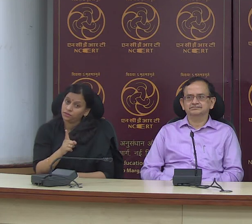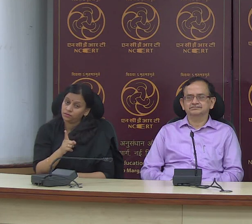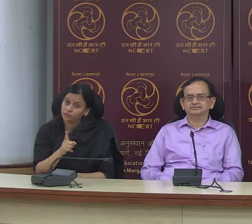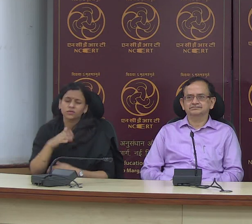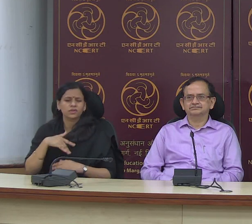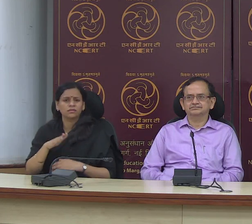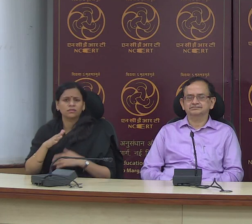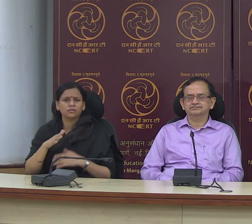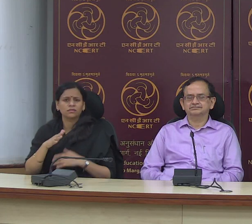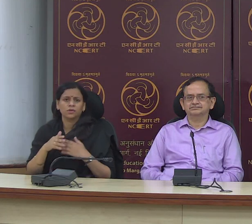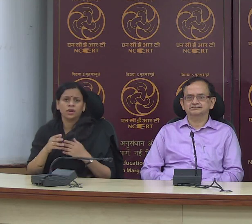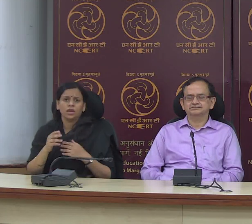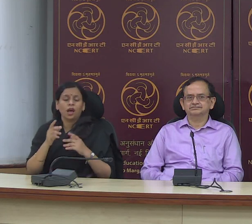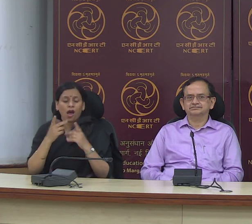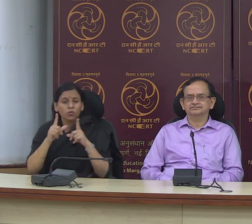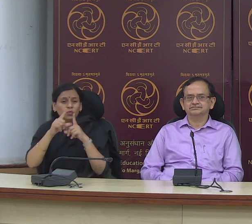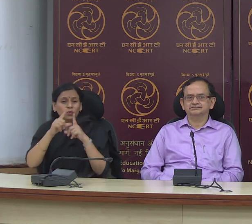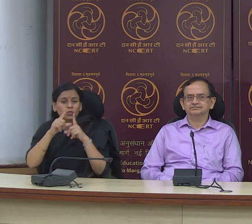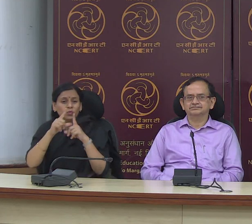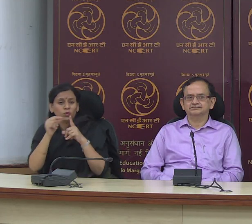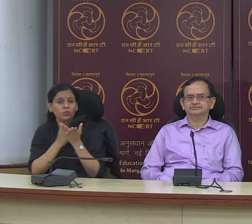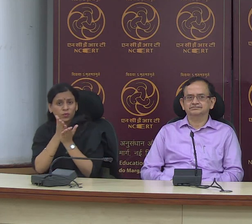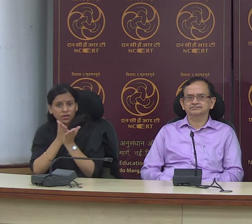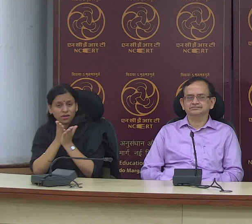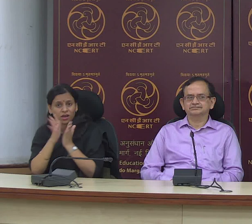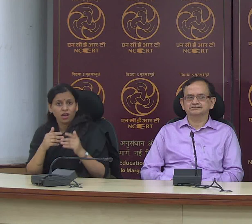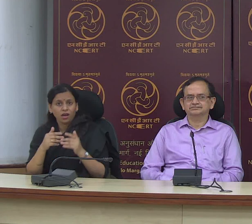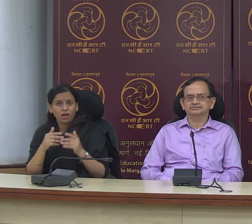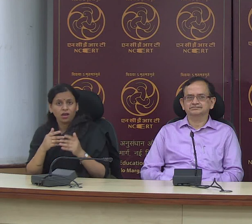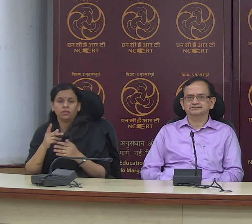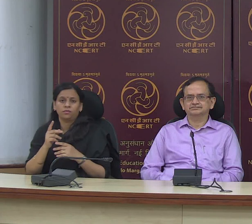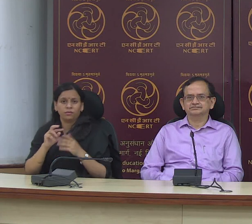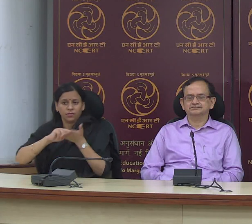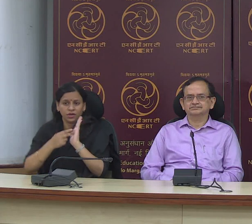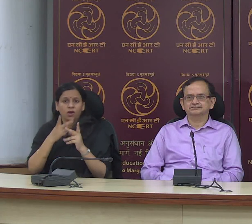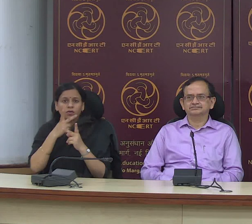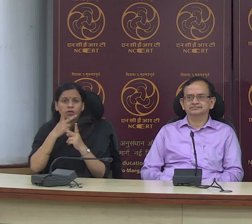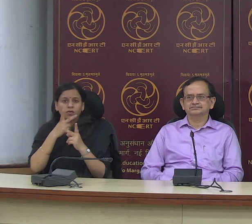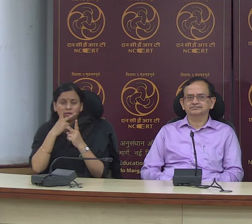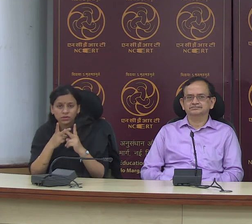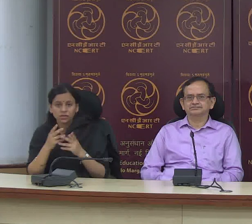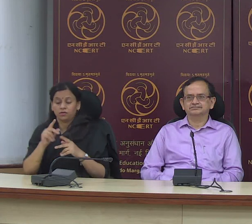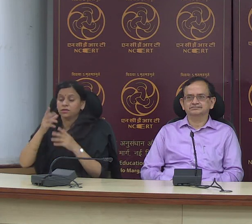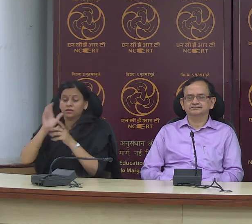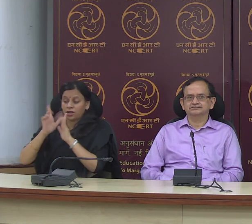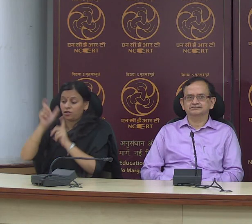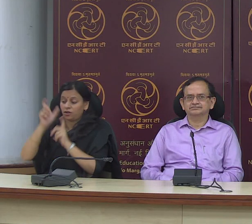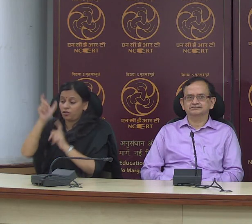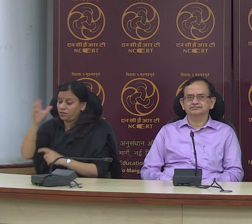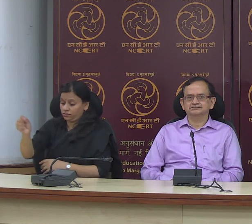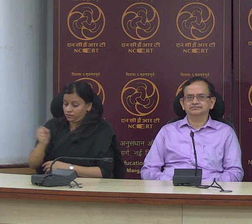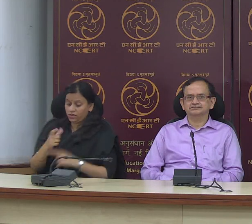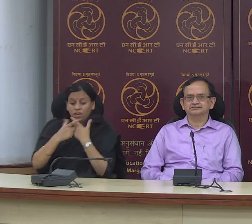इनका हमें मैपिंग करना था, तो एक रिहर्सल बकायदा हुई साइनर्स के साथ में,